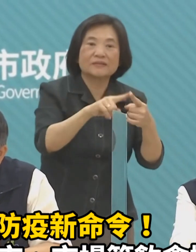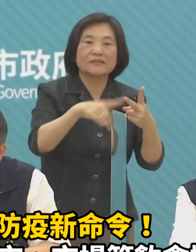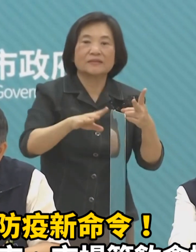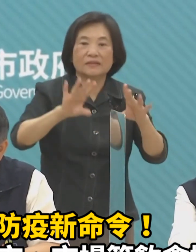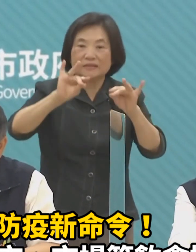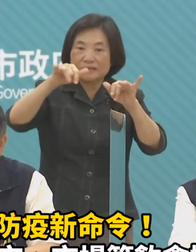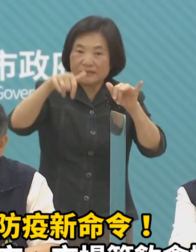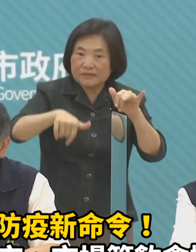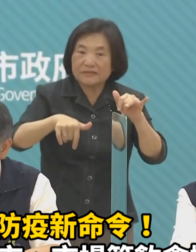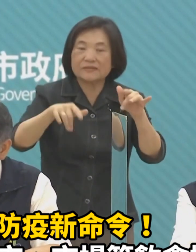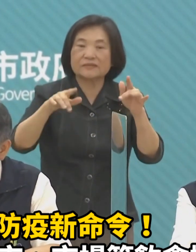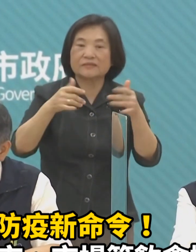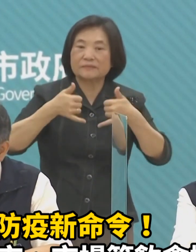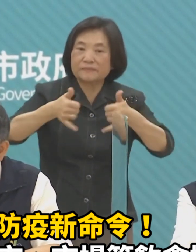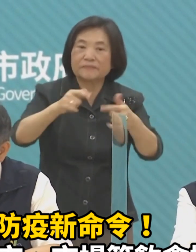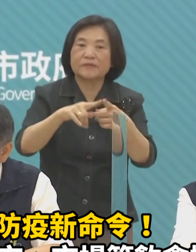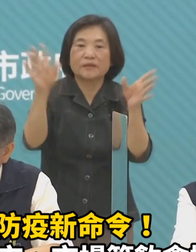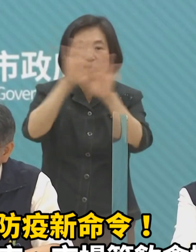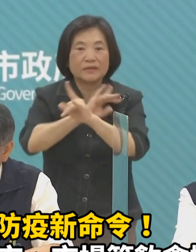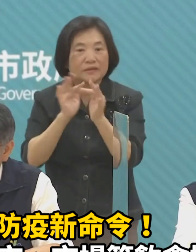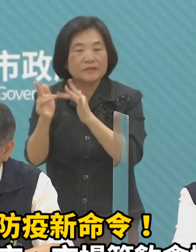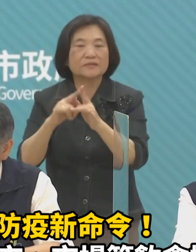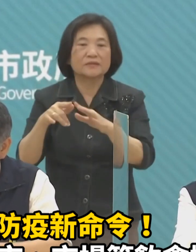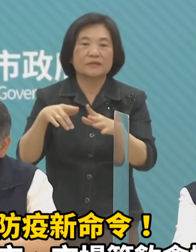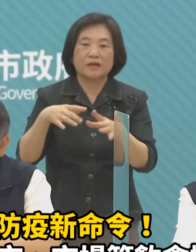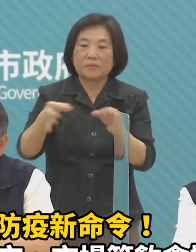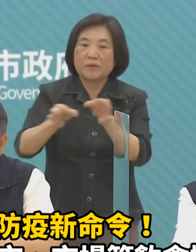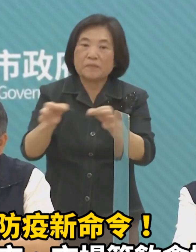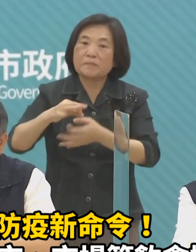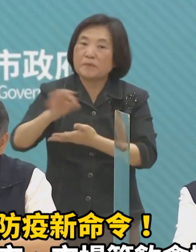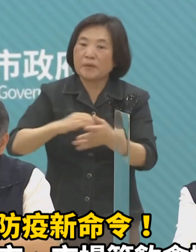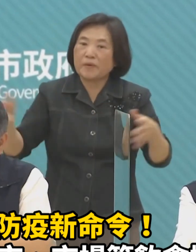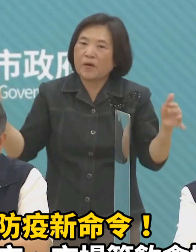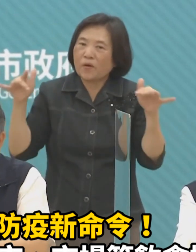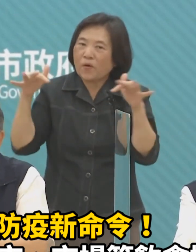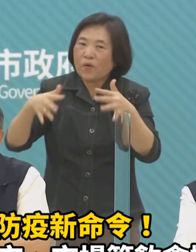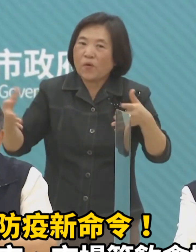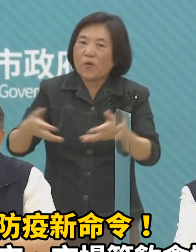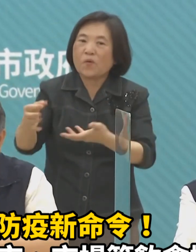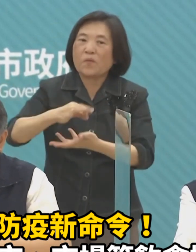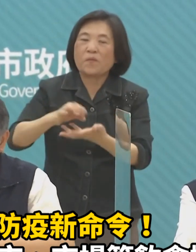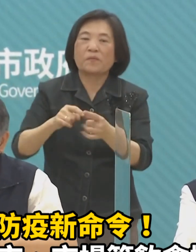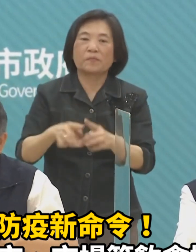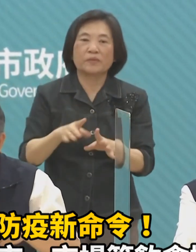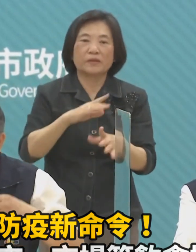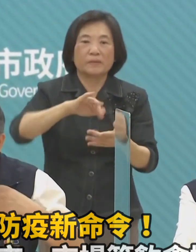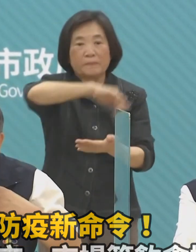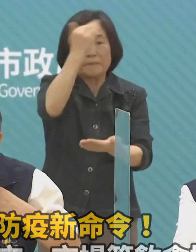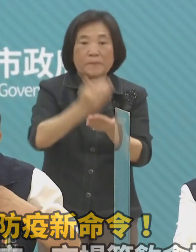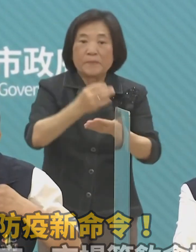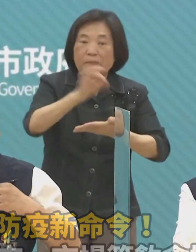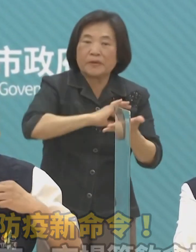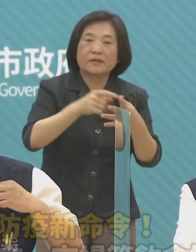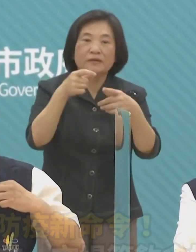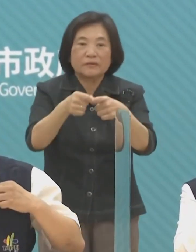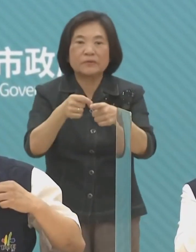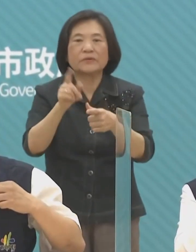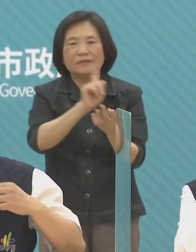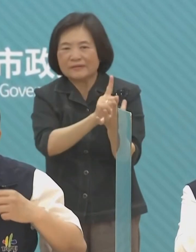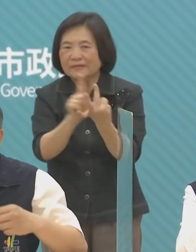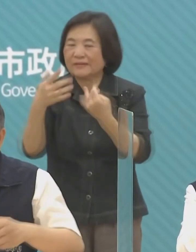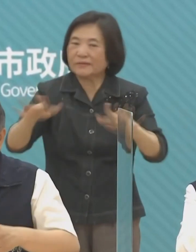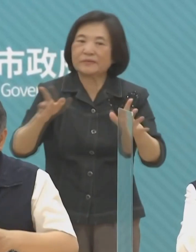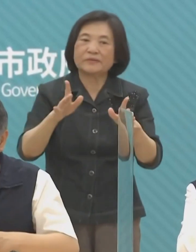地下街、摊贩集中场，还有市场，这市场含批发市场、公有零售市